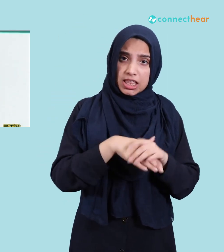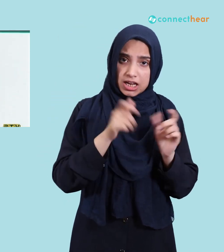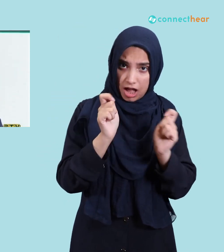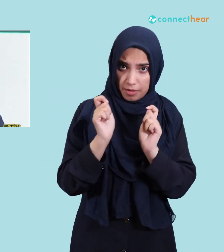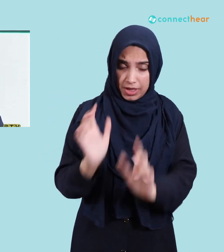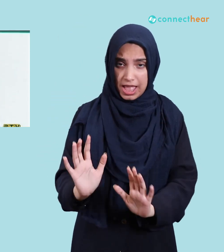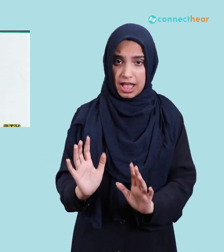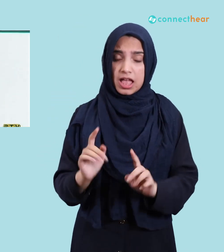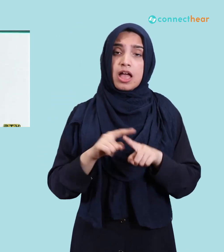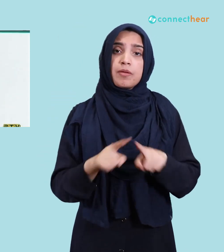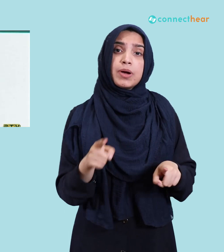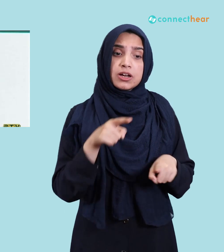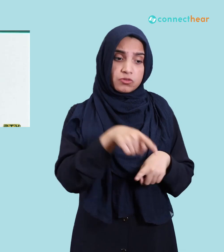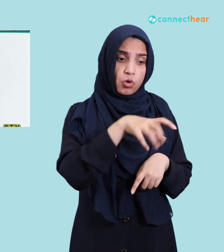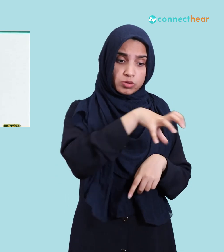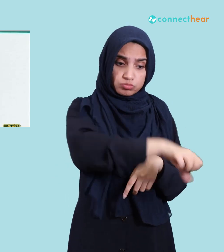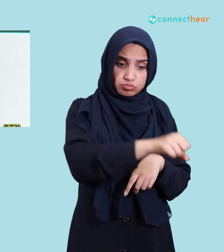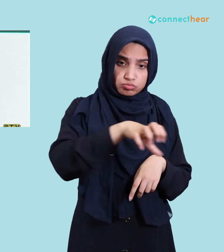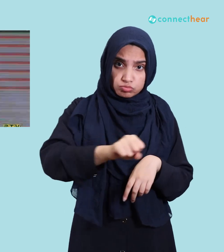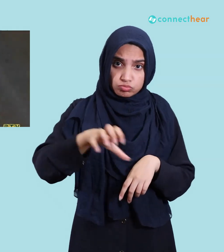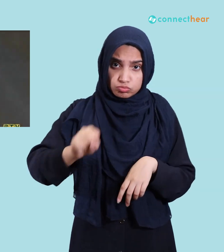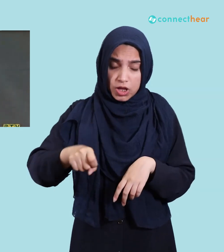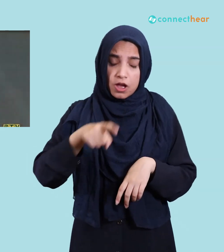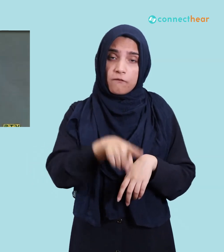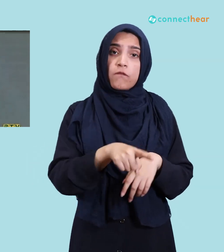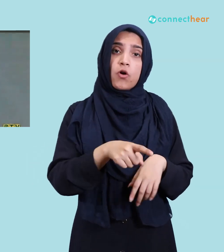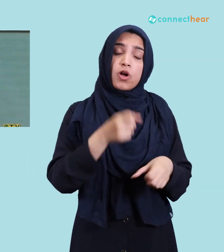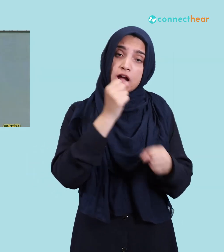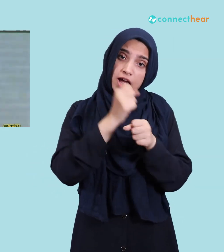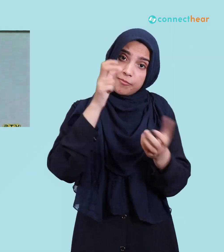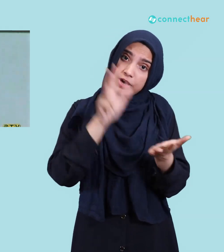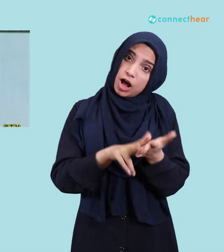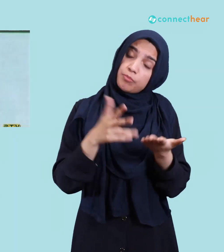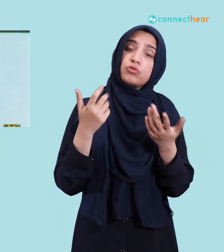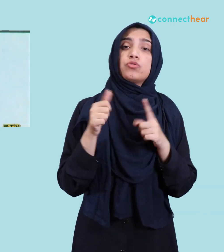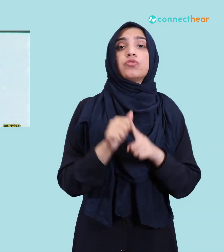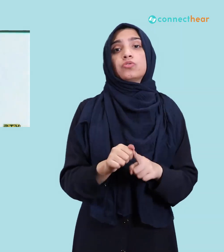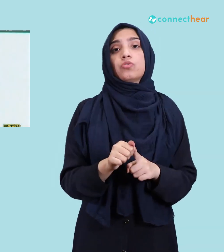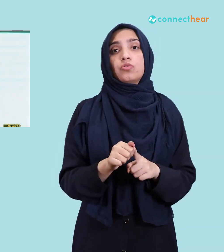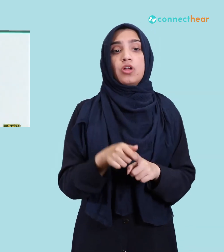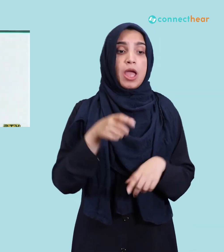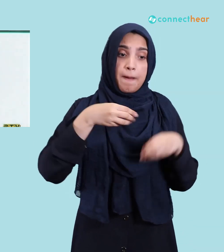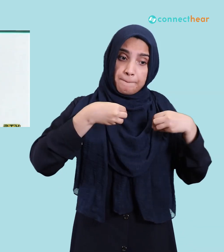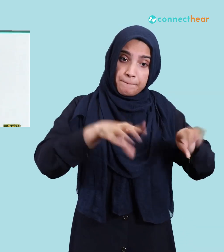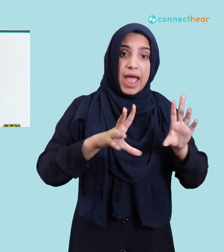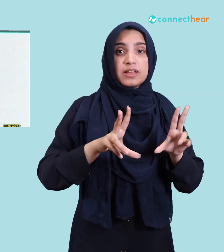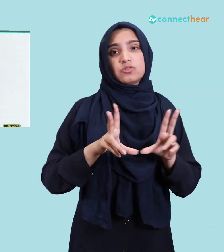اور لیز پہ کم پیسے پہ لیز کریں، کیونکہ جو بیچیں گے،